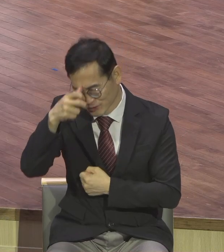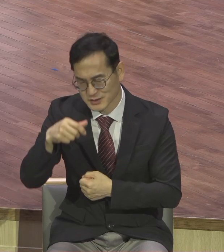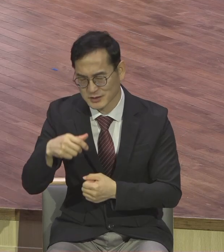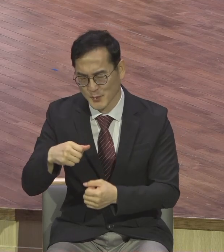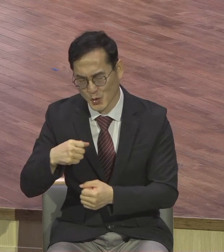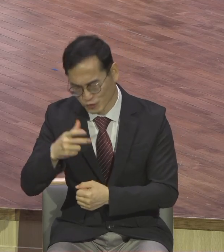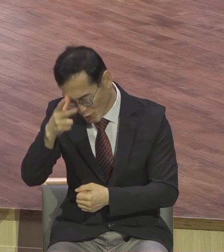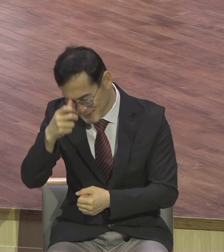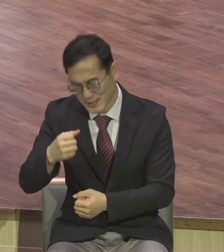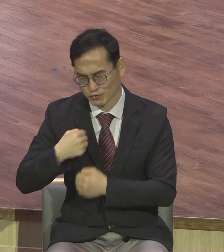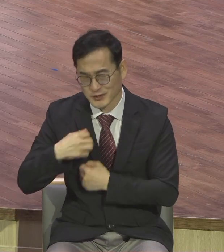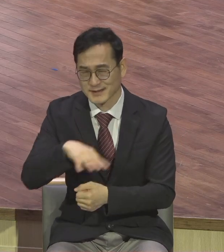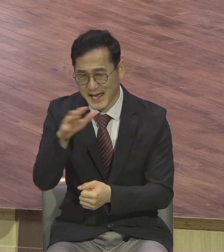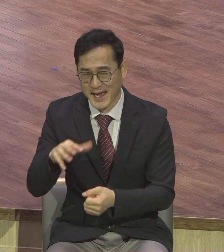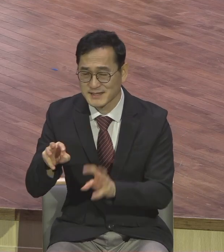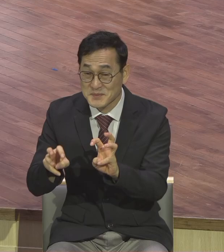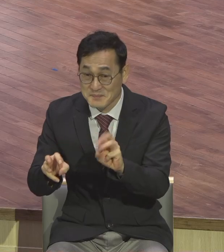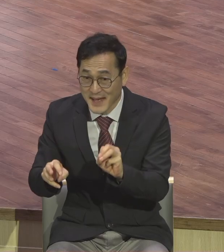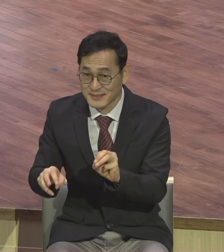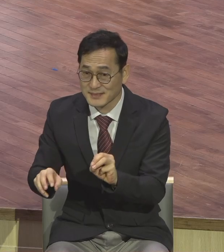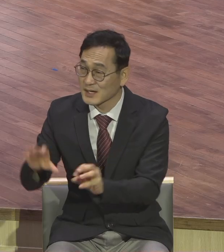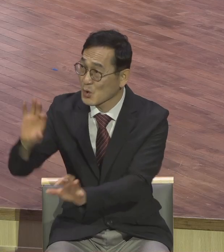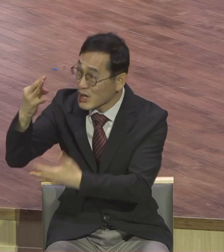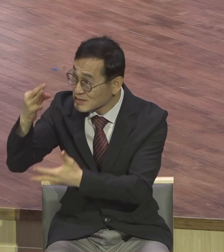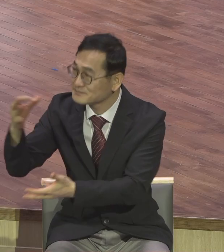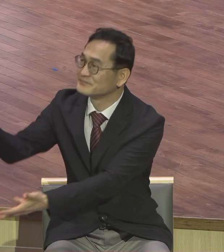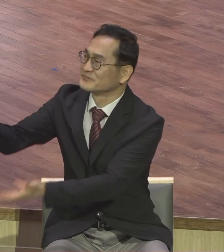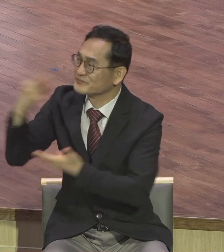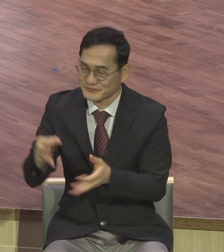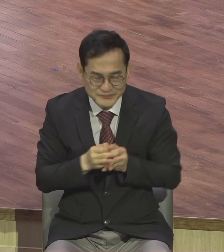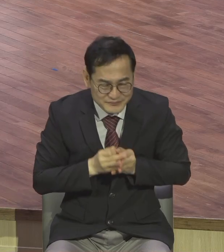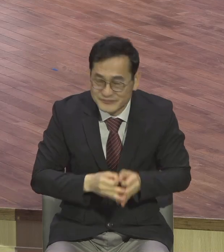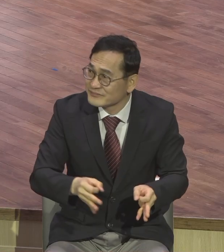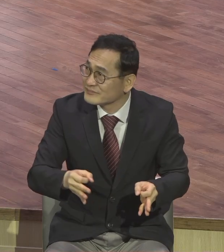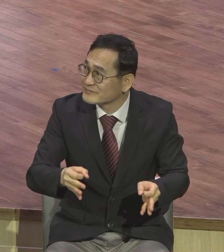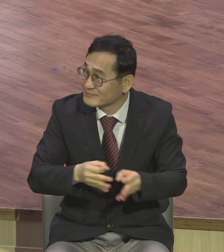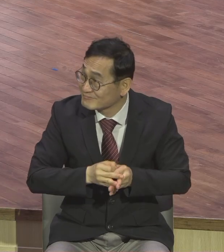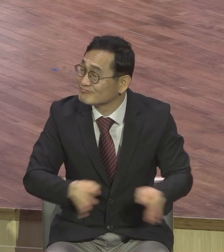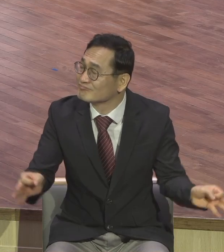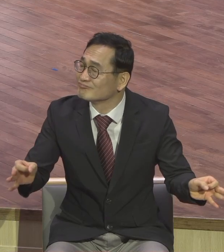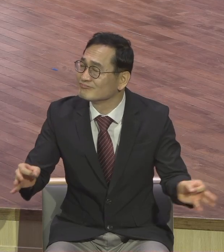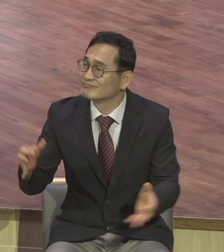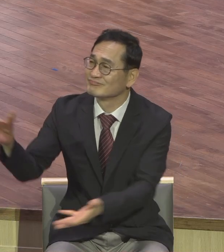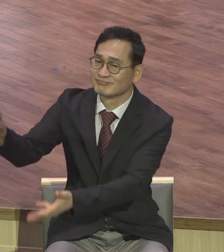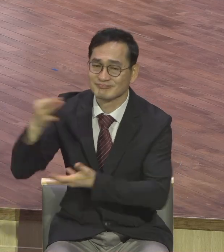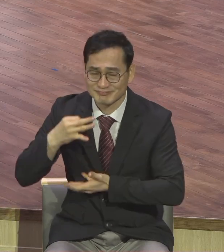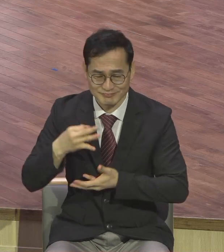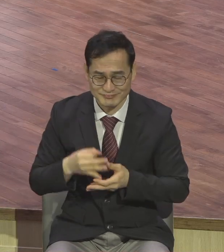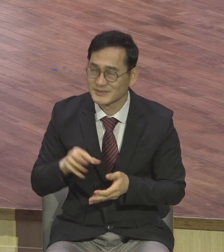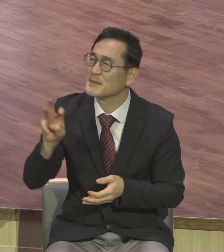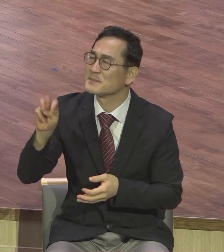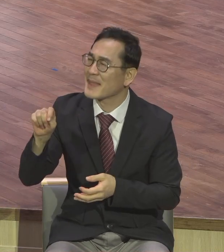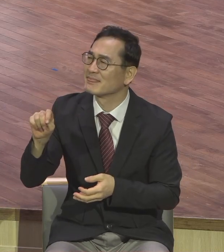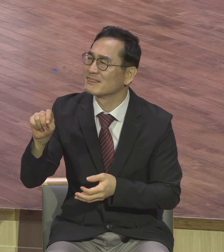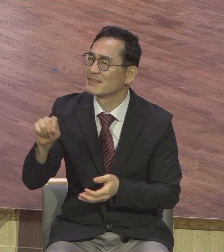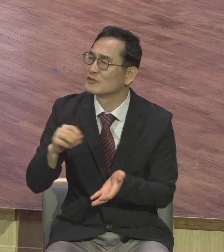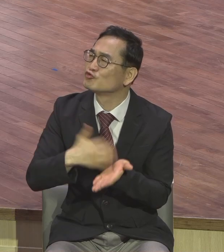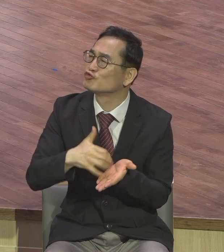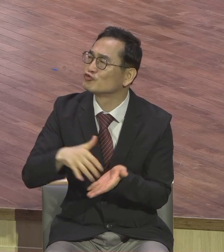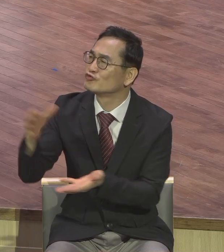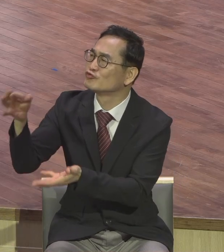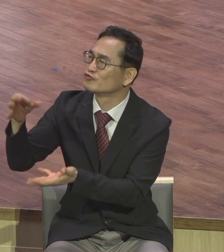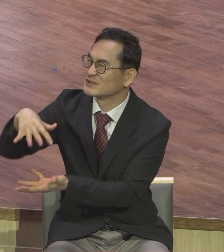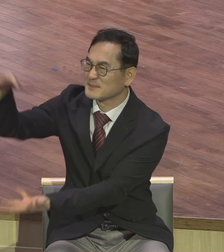급료를 미국에서 주니까 그 급료를 갈아채기 위해서 그야말로 막 헛수로 막 군인 수를 많이 기재하는 바람에